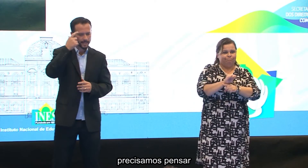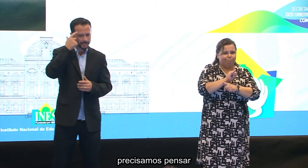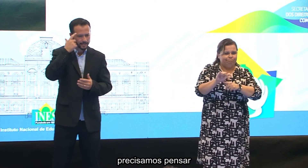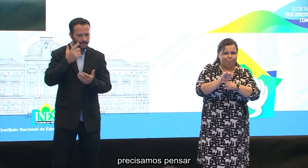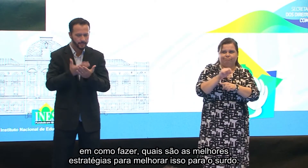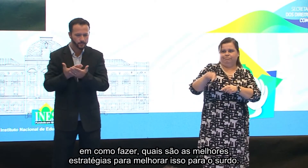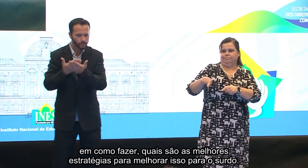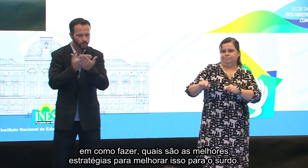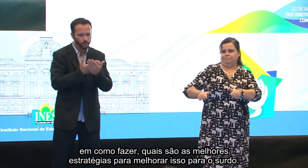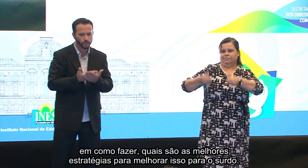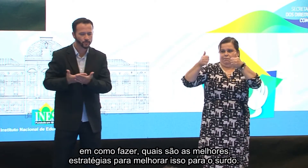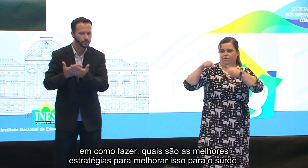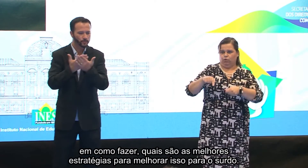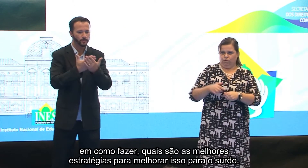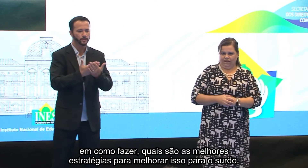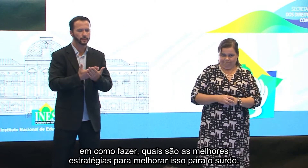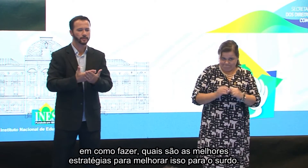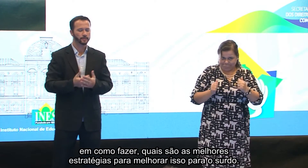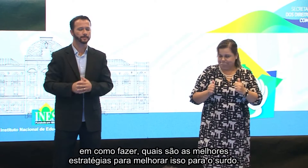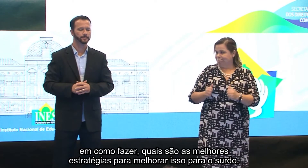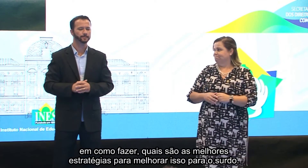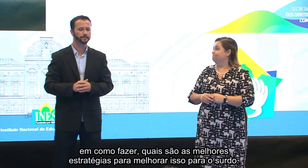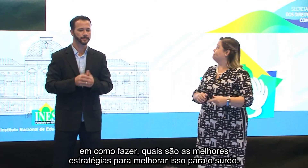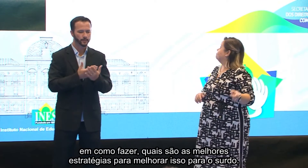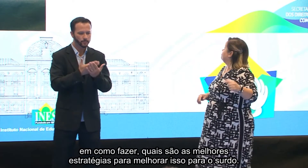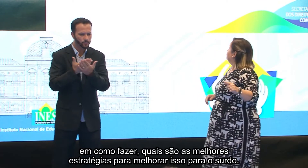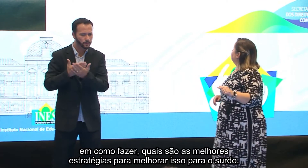pensar em como fazer, quais são as melhores estratégias para melhorar isso para o